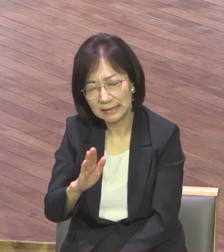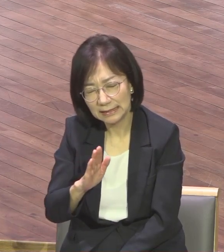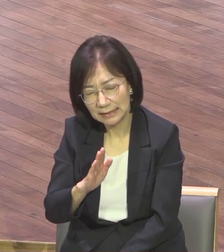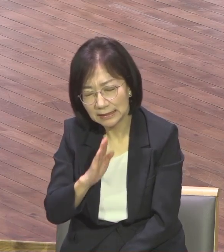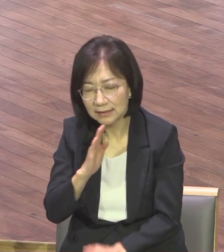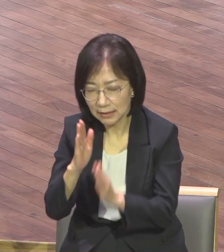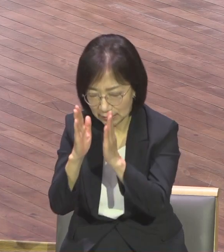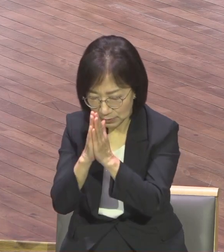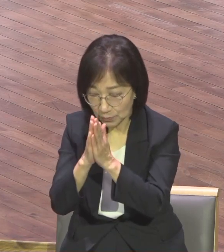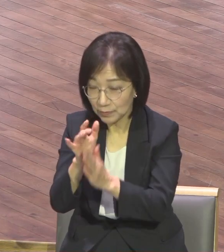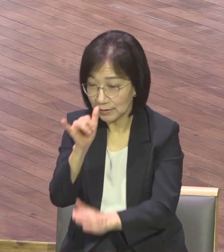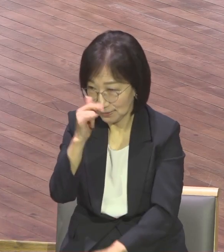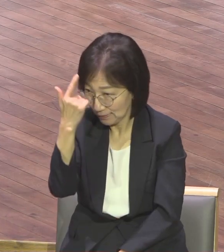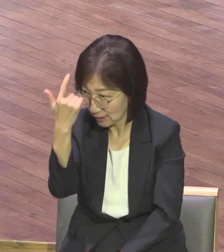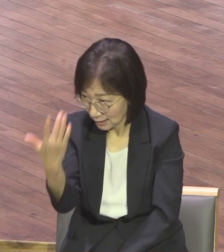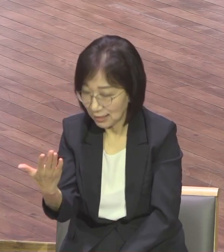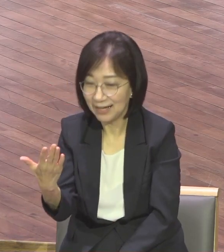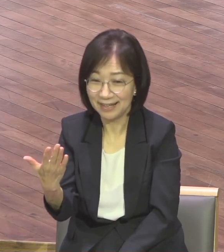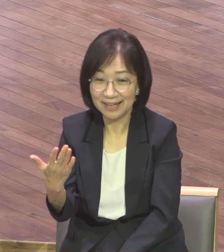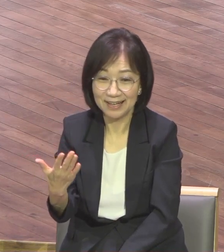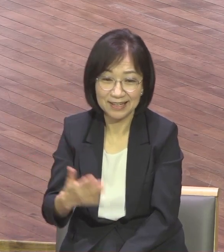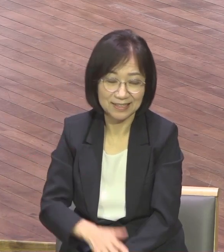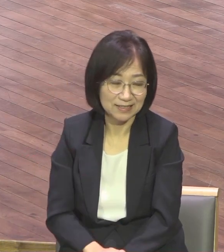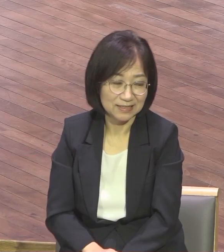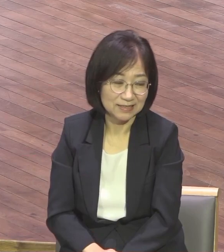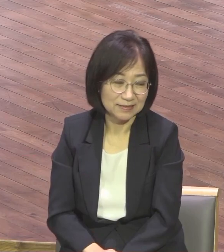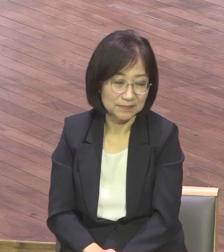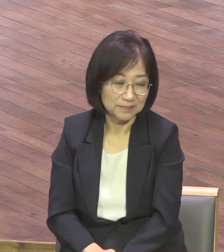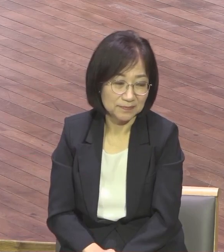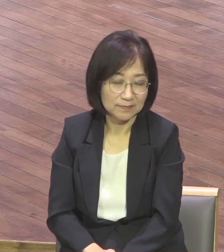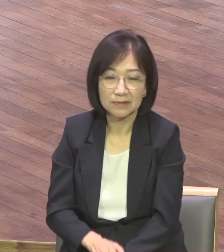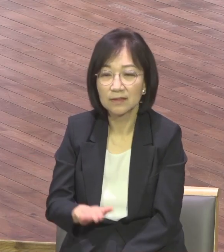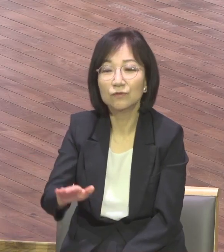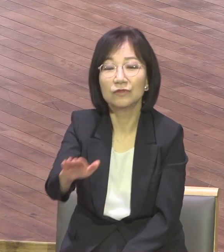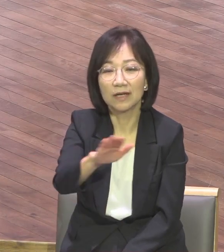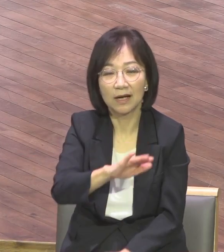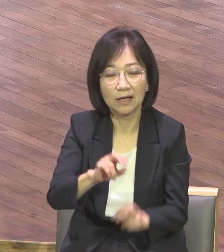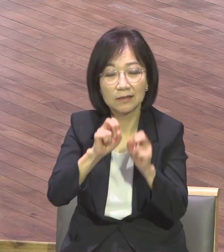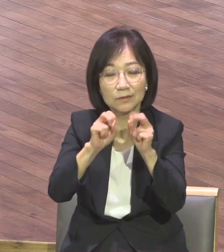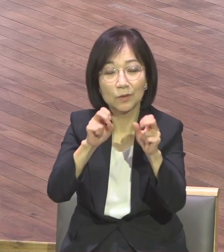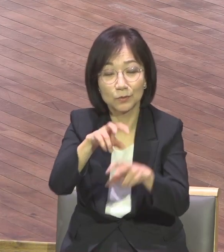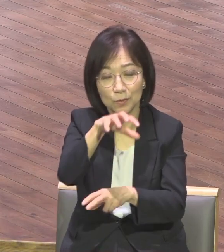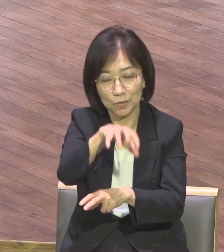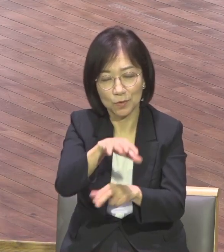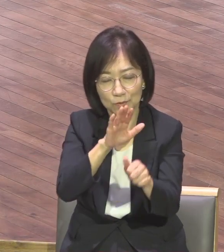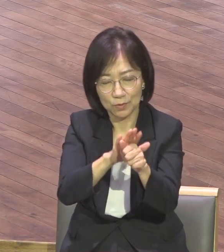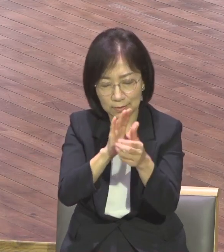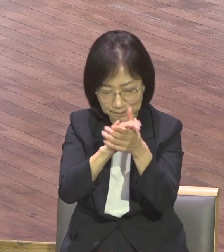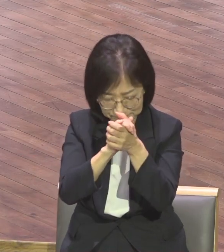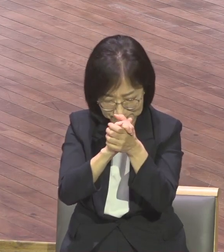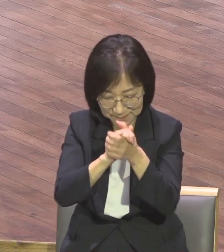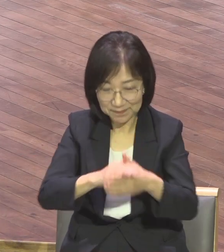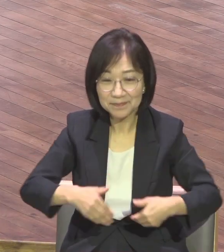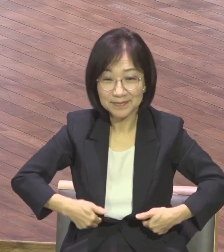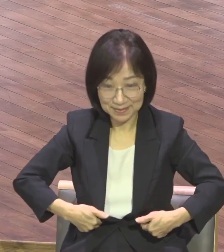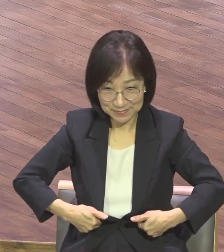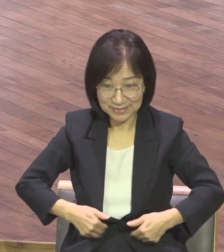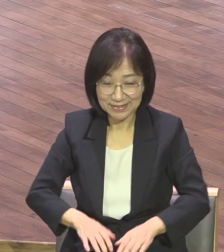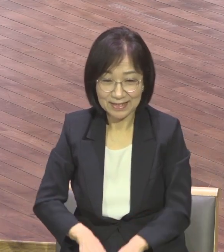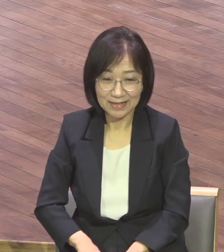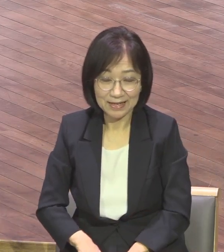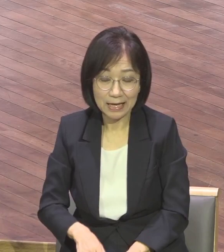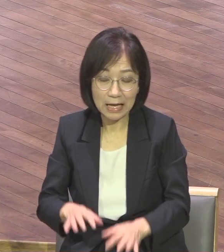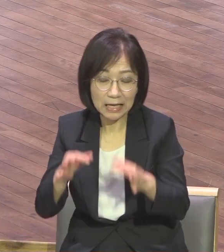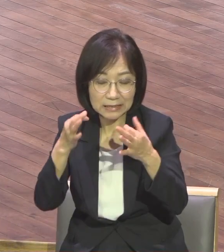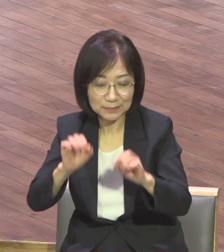캐션이었어요. 그래서 우리가 선교 현장을 놓고 기도해야 됩니다. 이번 주 금요 기도 시간에 237 장로를 세우는 8대씩